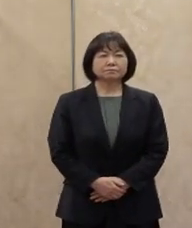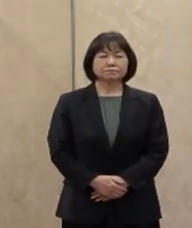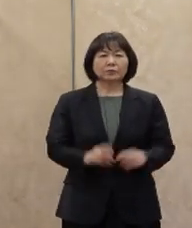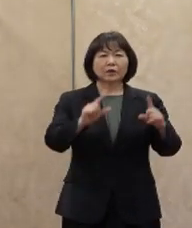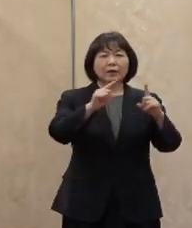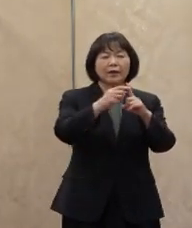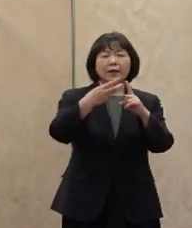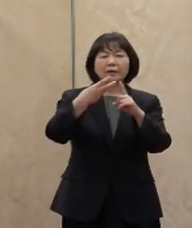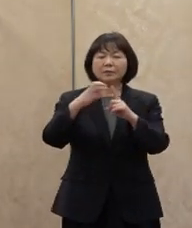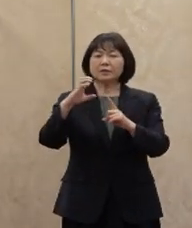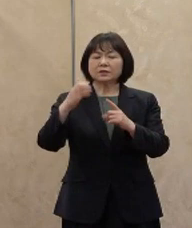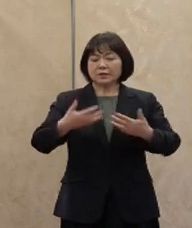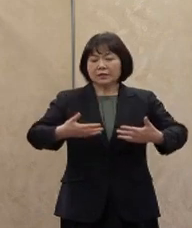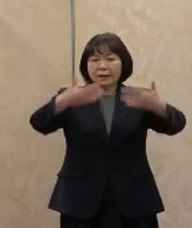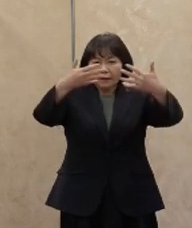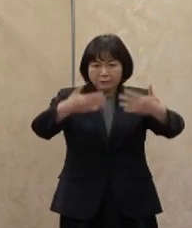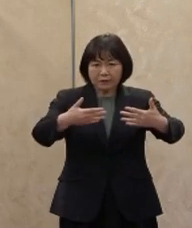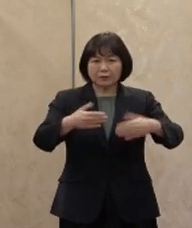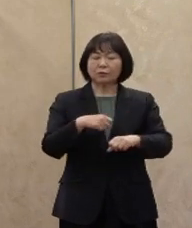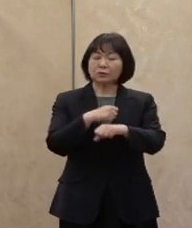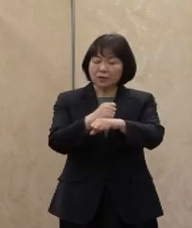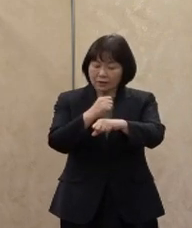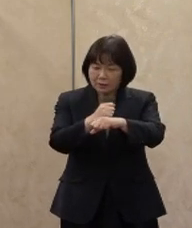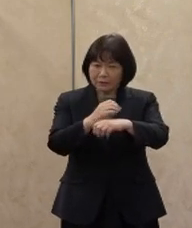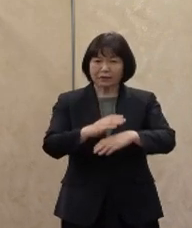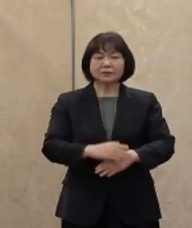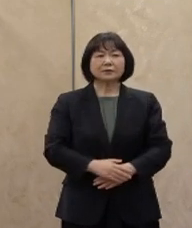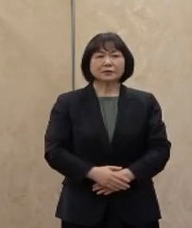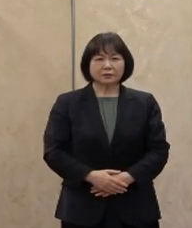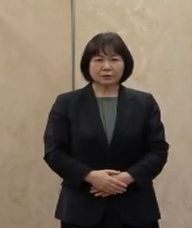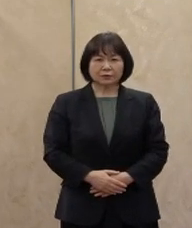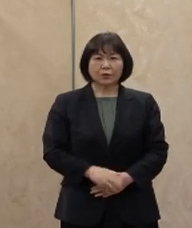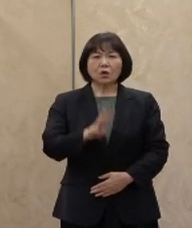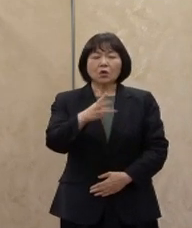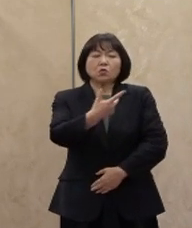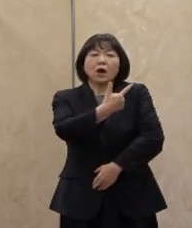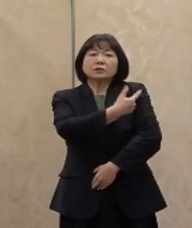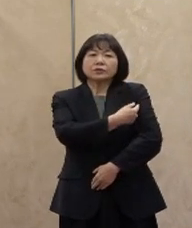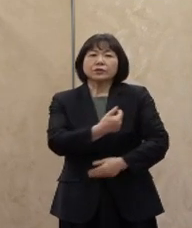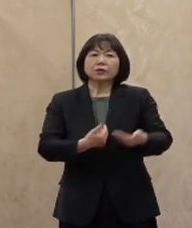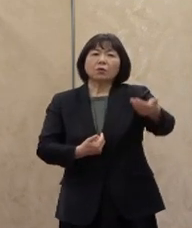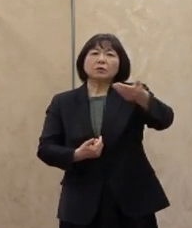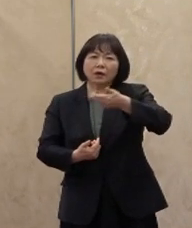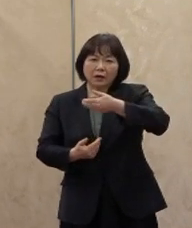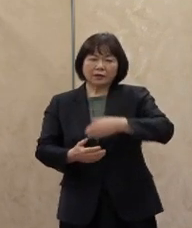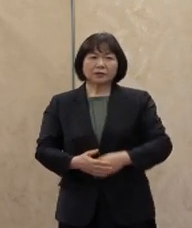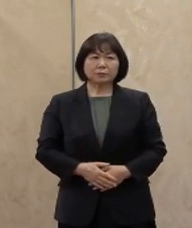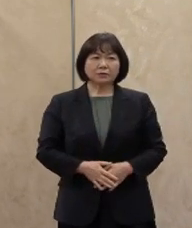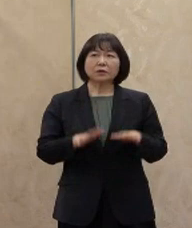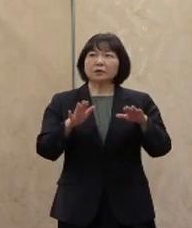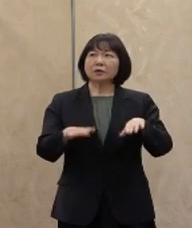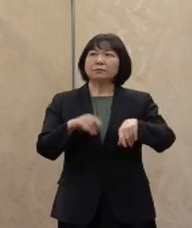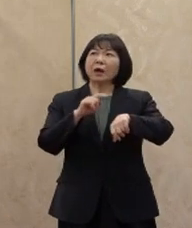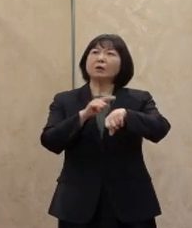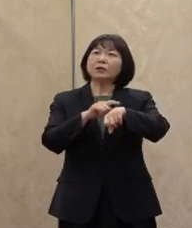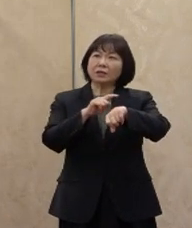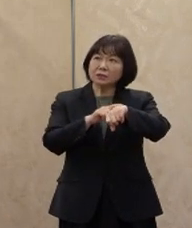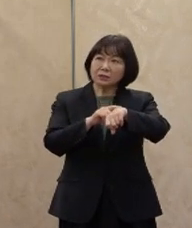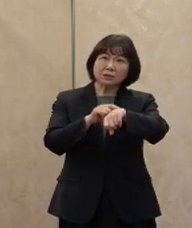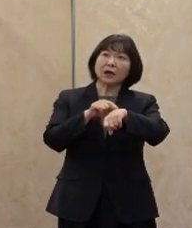ABC テレビの堀江です。お疲れ様です。ワクチンについて伺います。今同じ時間にワーキ